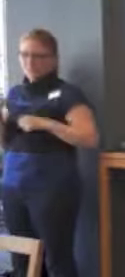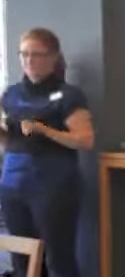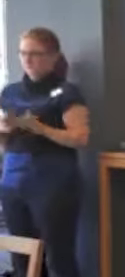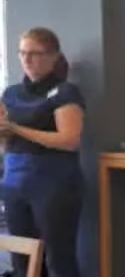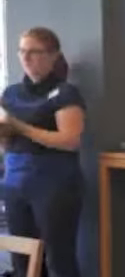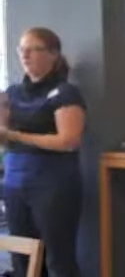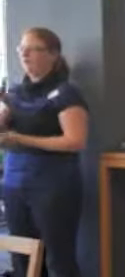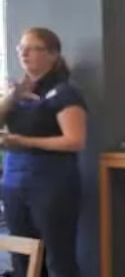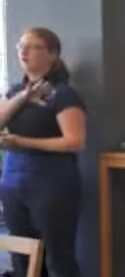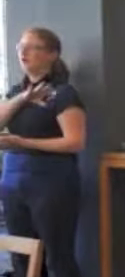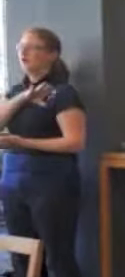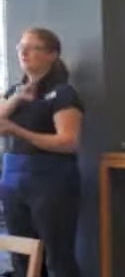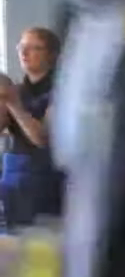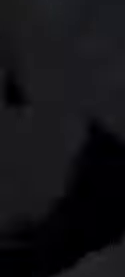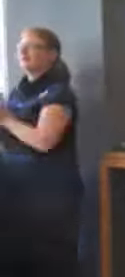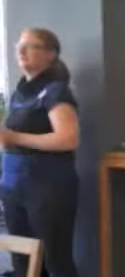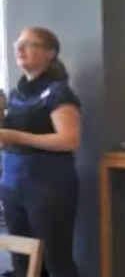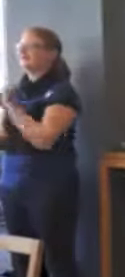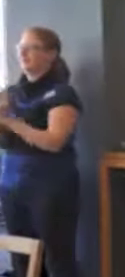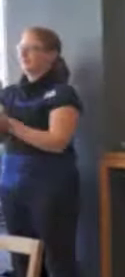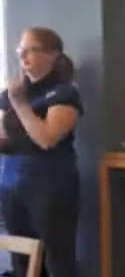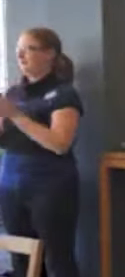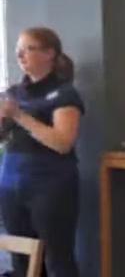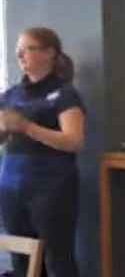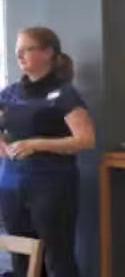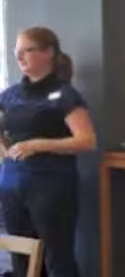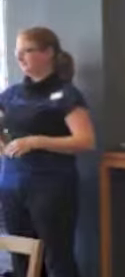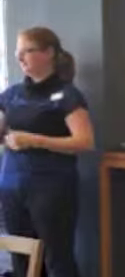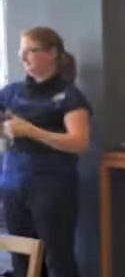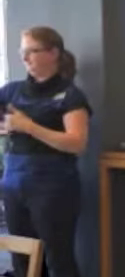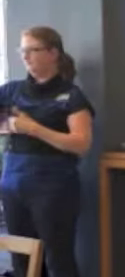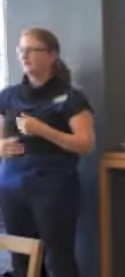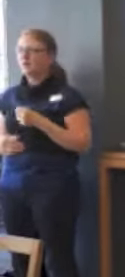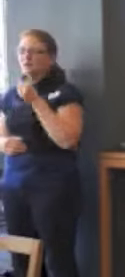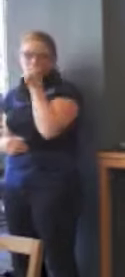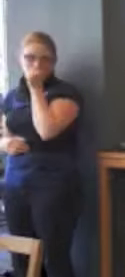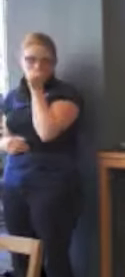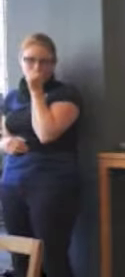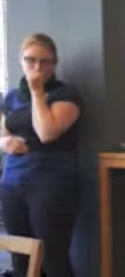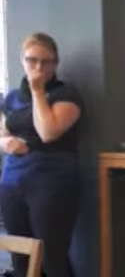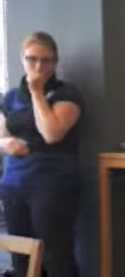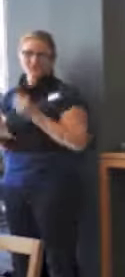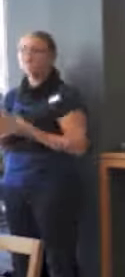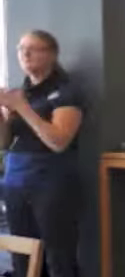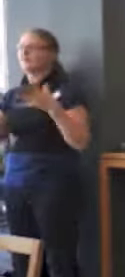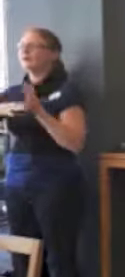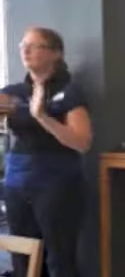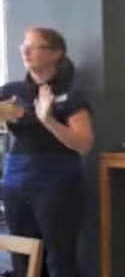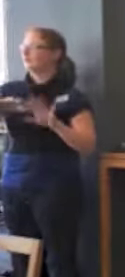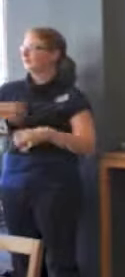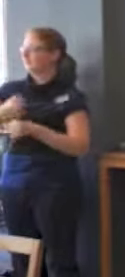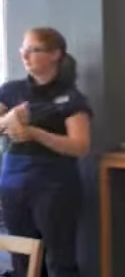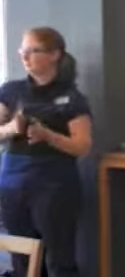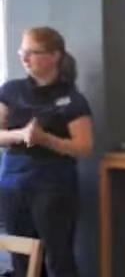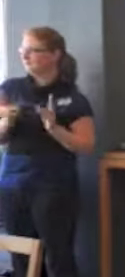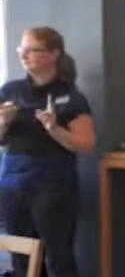med potentiella arbetsgivare. Sen är det dessutom så att flera av projekten också har jobbat med att